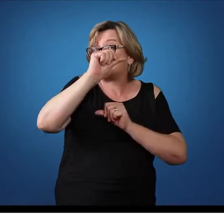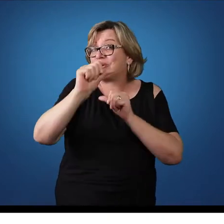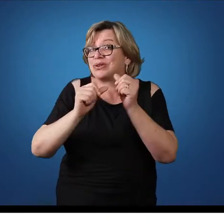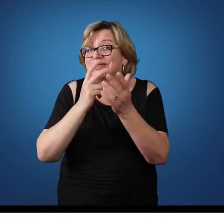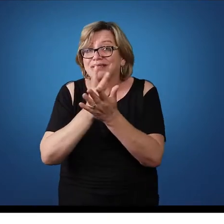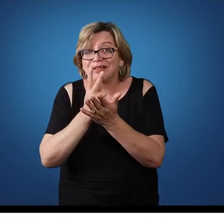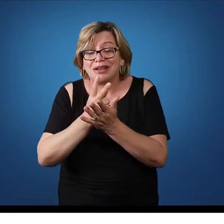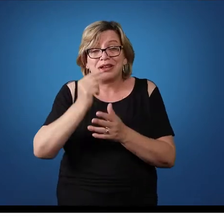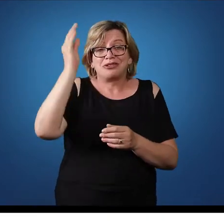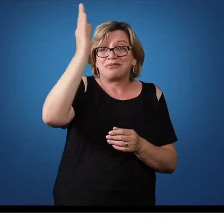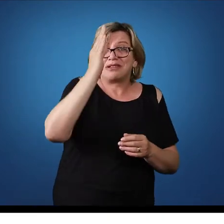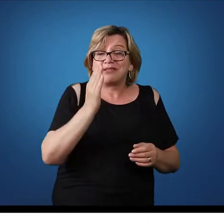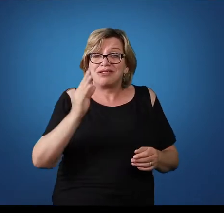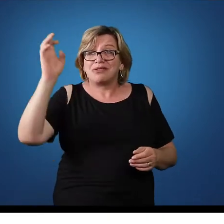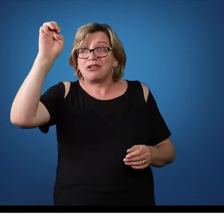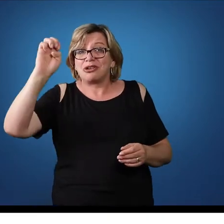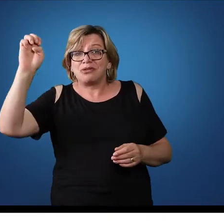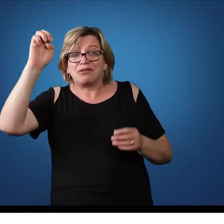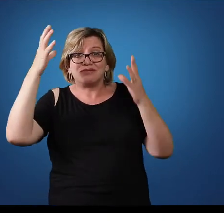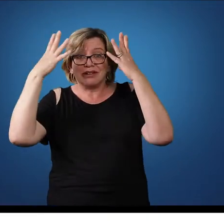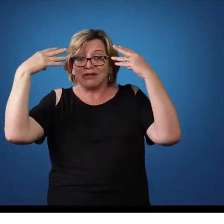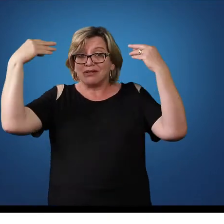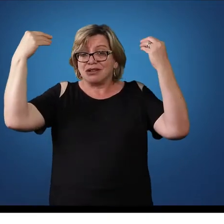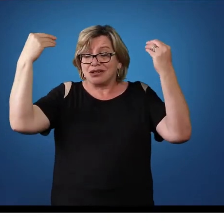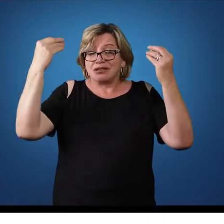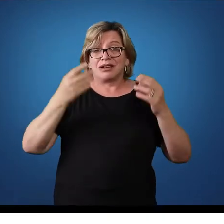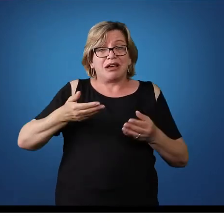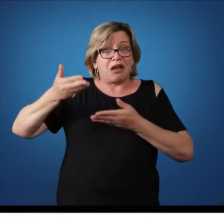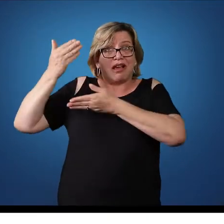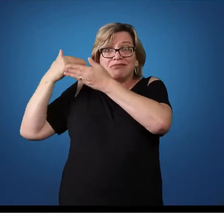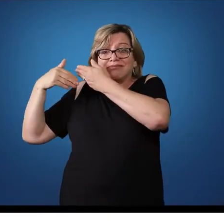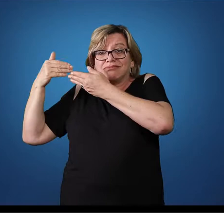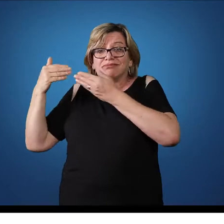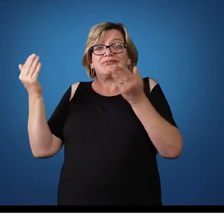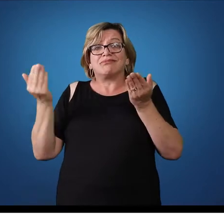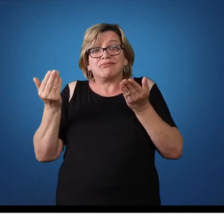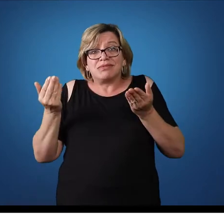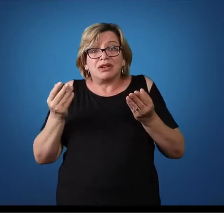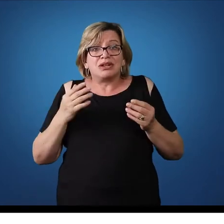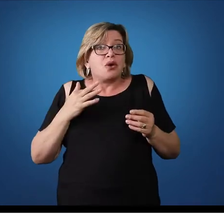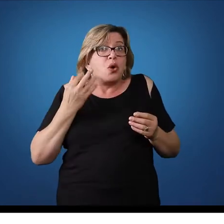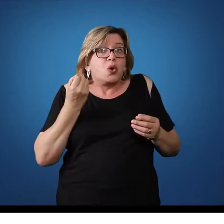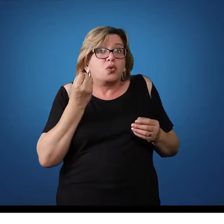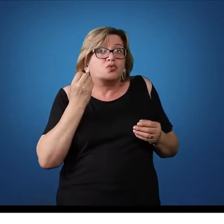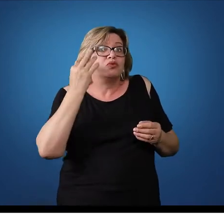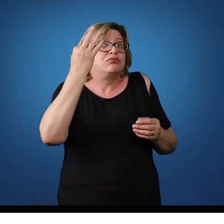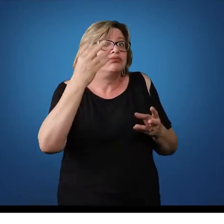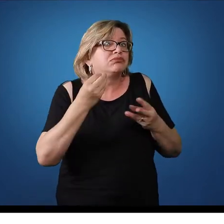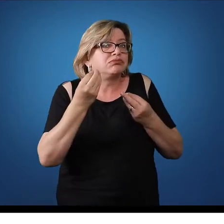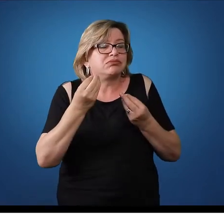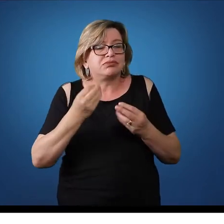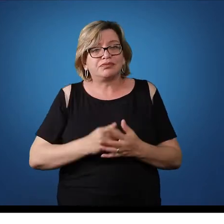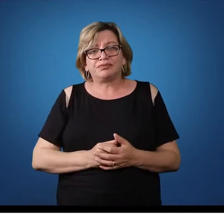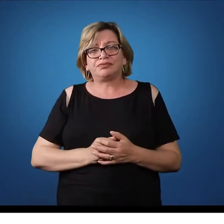no Brasil, na Europa, na Holanda, aqui há 50 anos atrás e daqui a 50 anos.